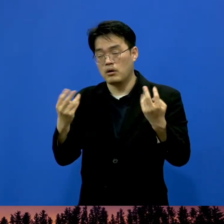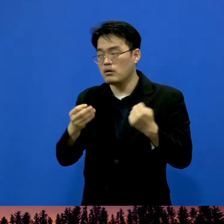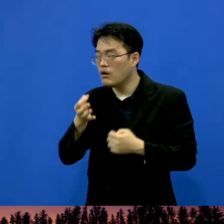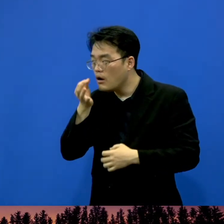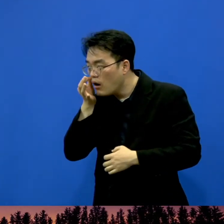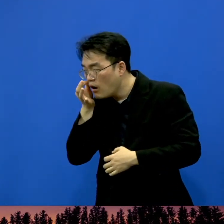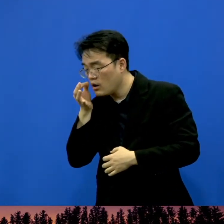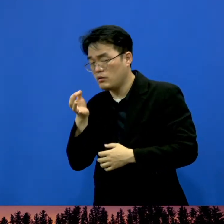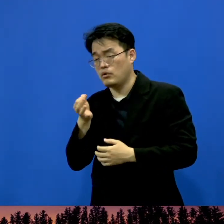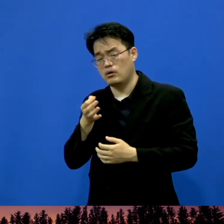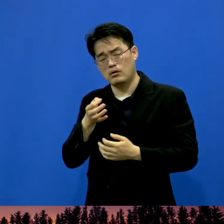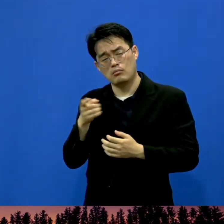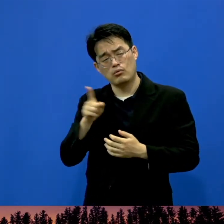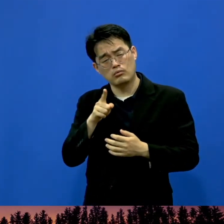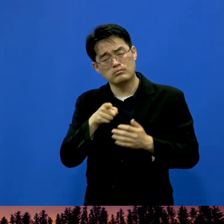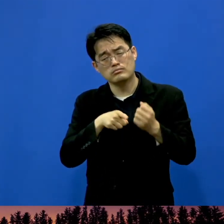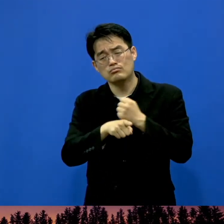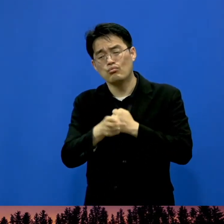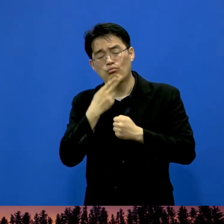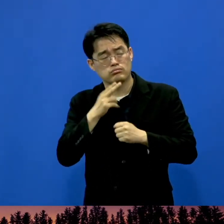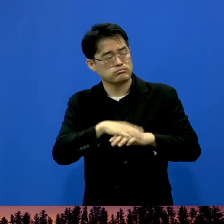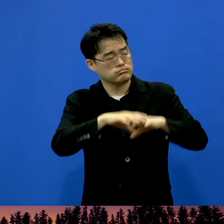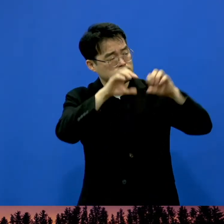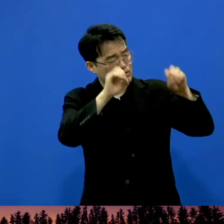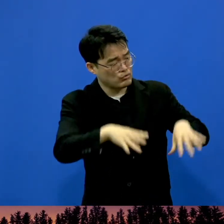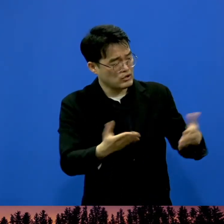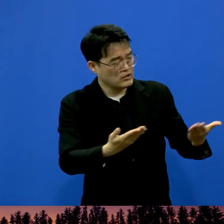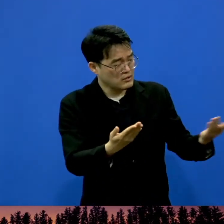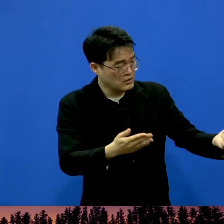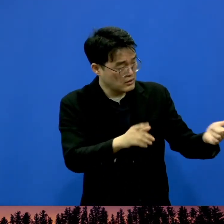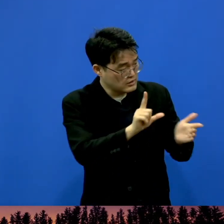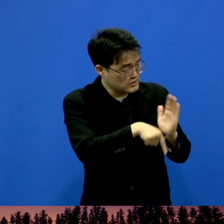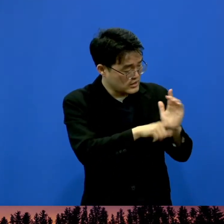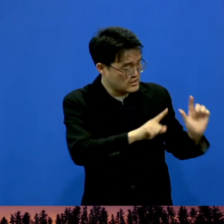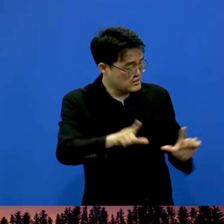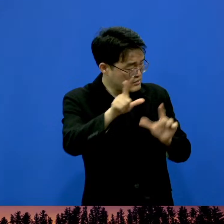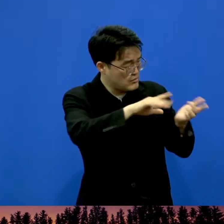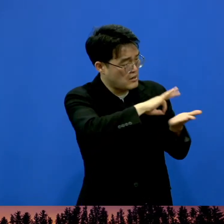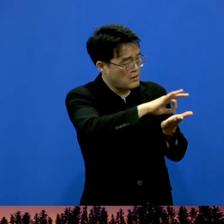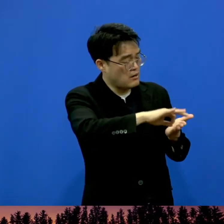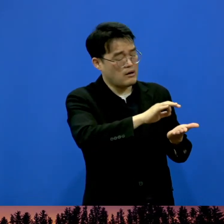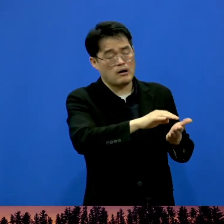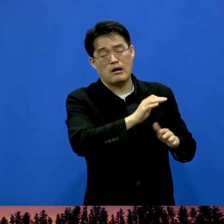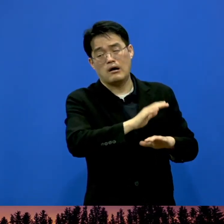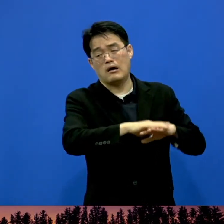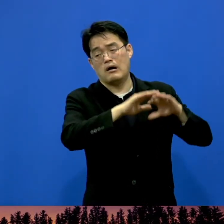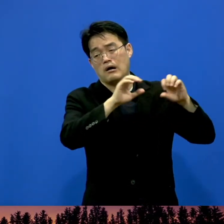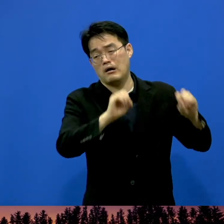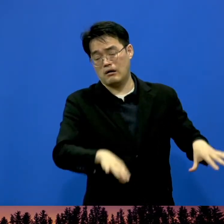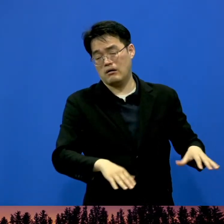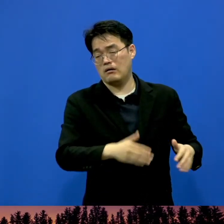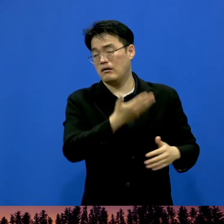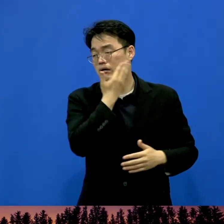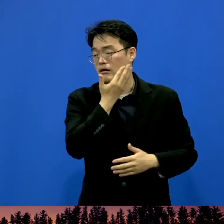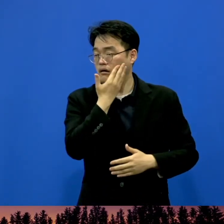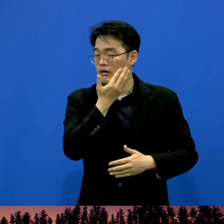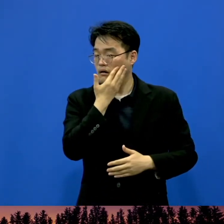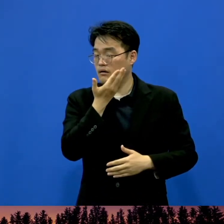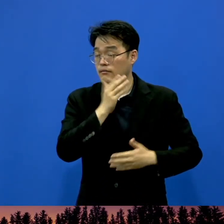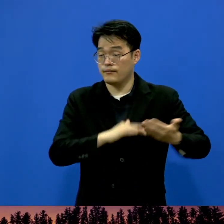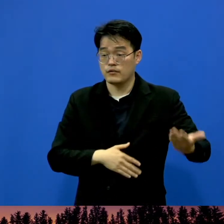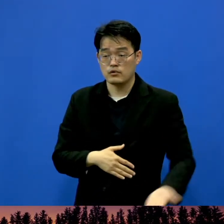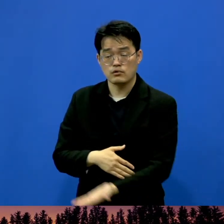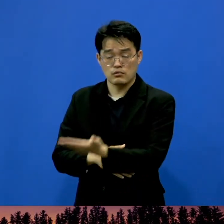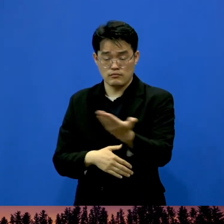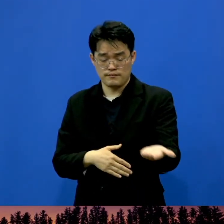삶을 이제 가치 이 분별력이 필요합니다. 자, 여러분 우리에게 특별히 이 시간이라고 하는 개념, 시간.